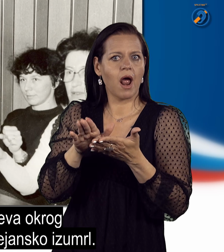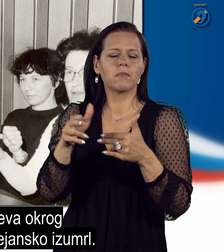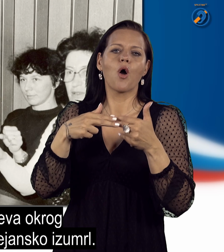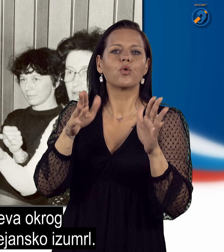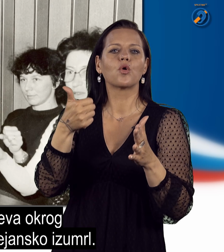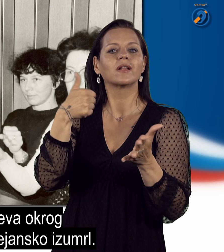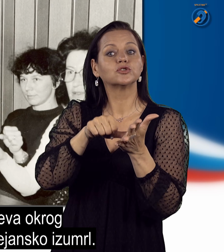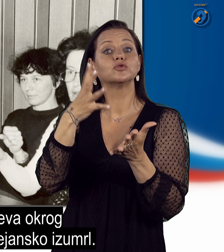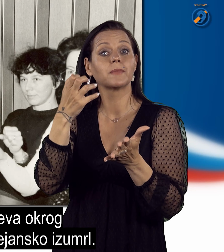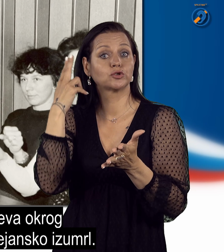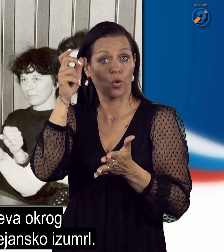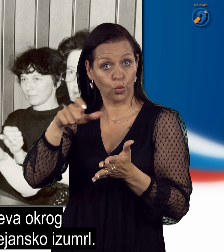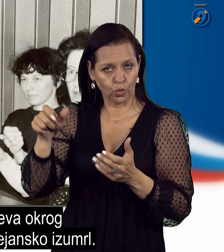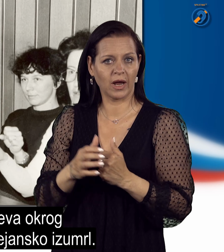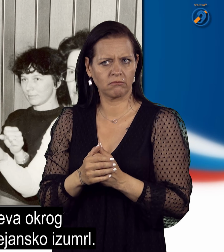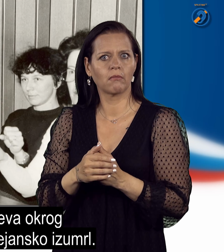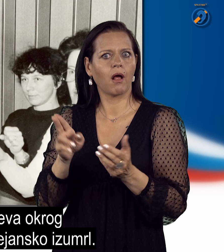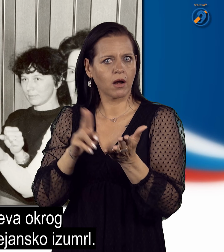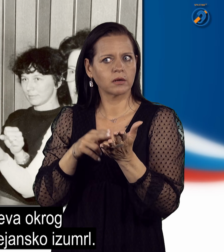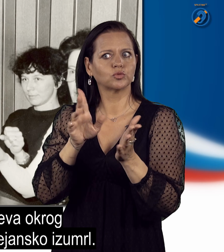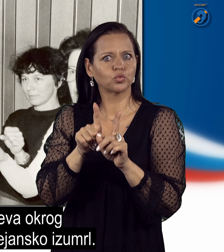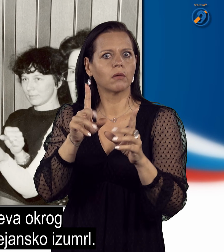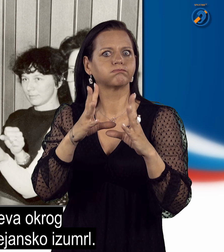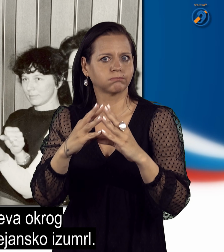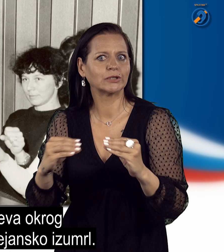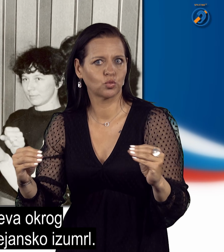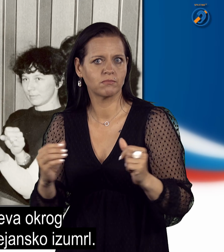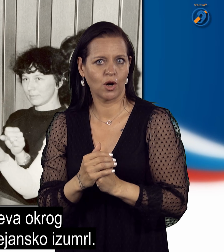okrog 1500 gluhih, dejansko izumrl.